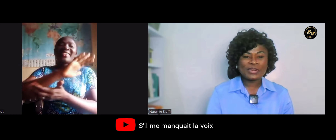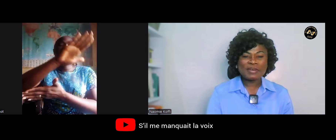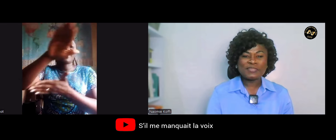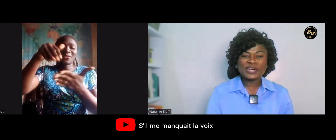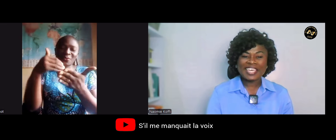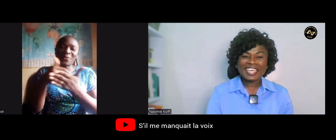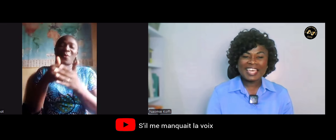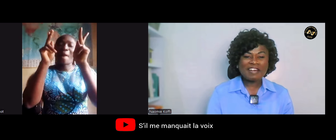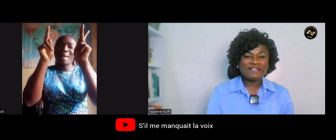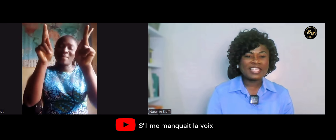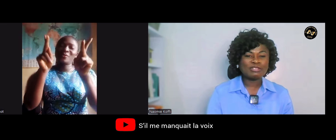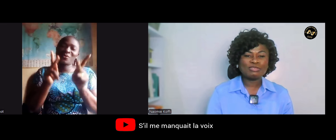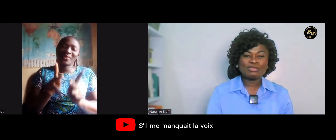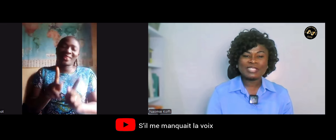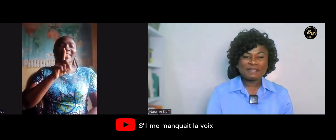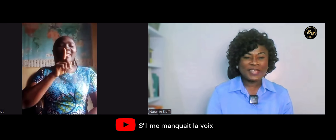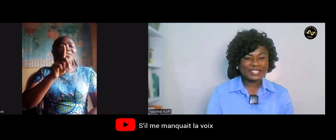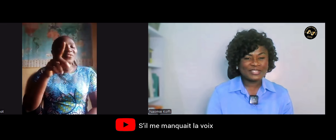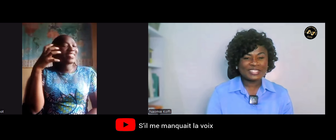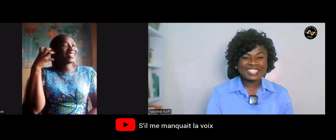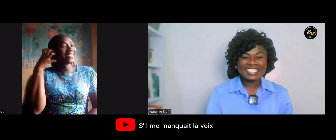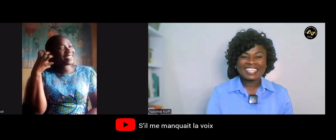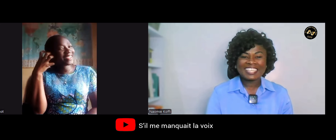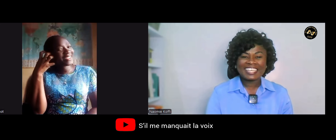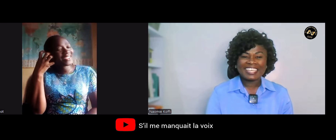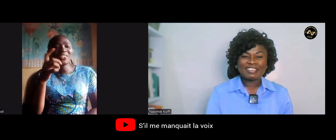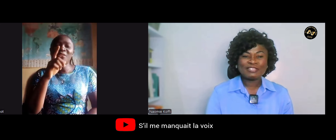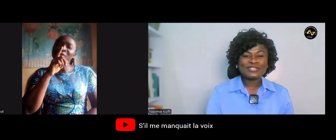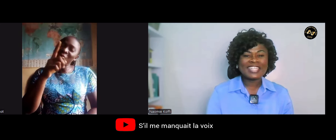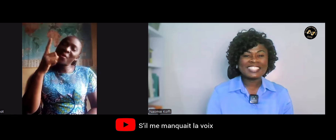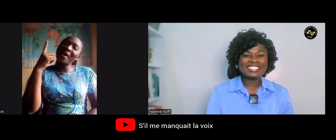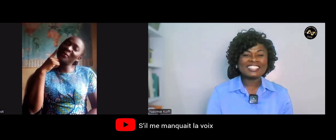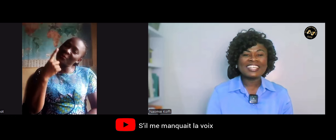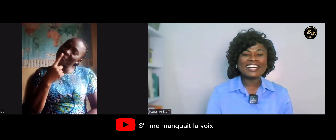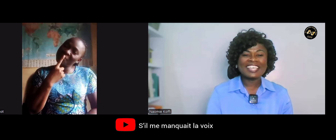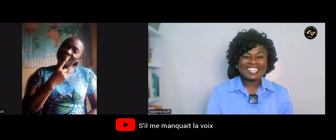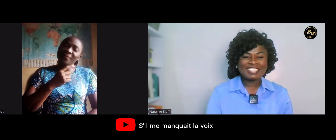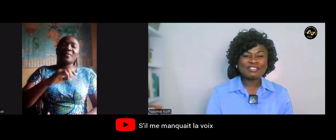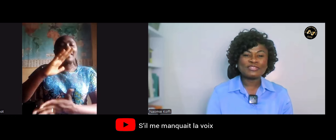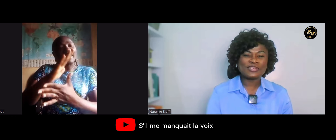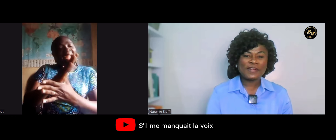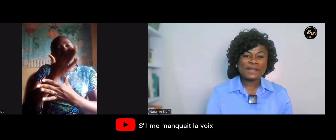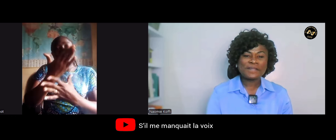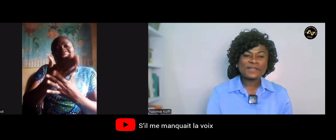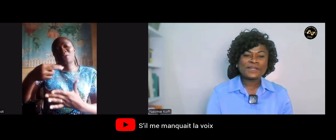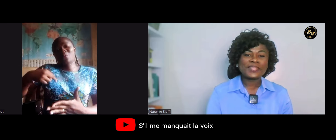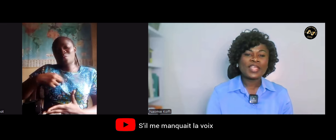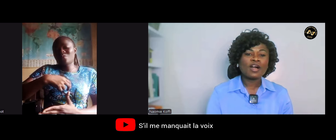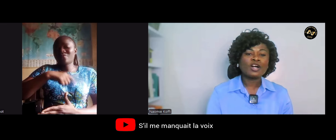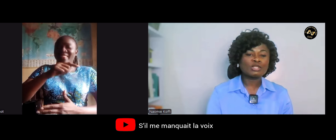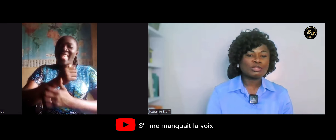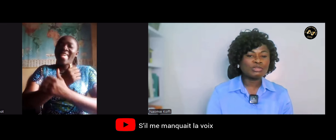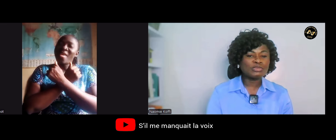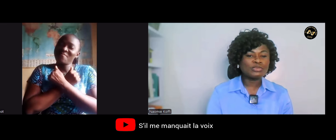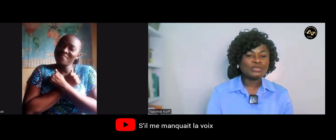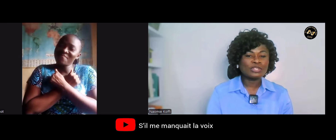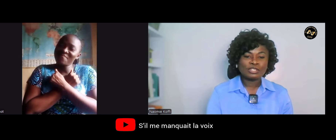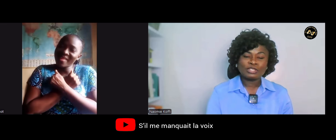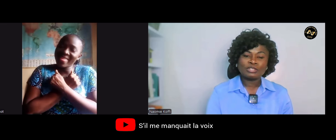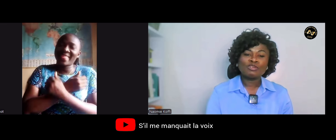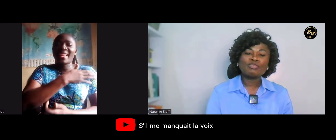tous collaborer avec toutes les personnes, que ce soit des entendants et les sourds. Entre